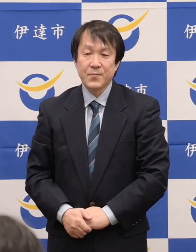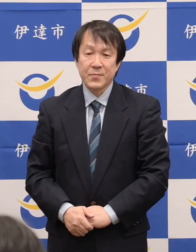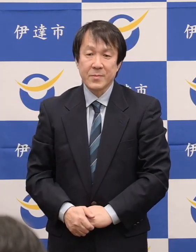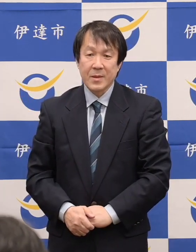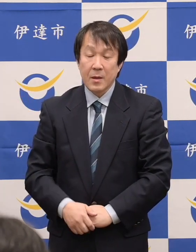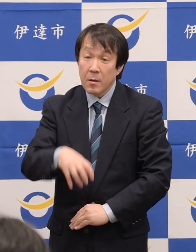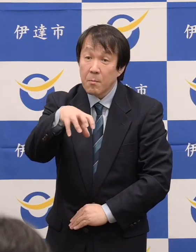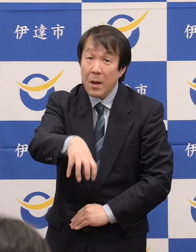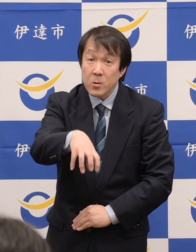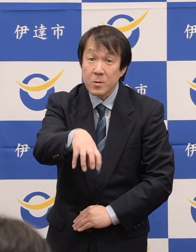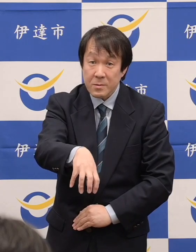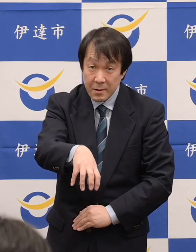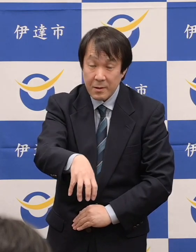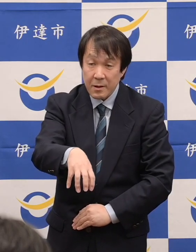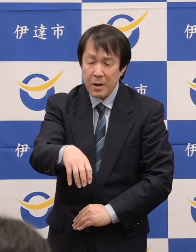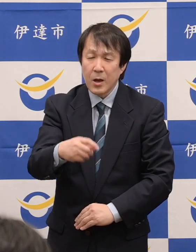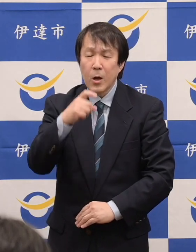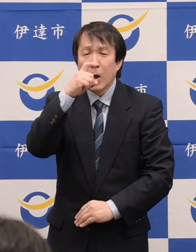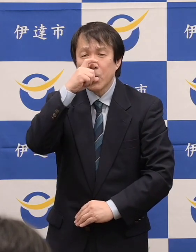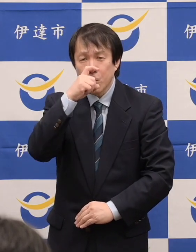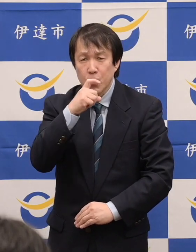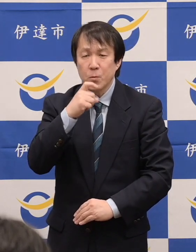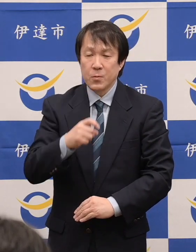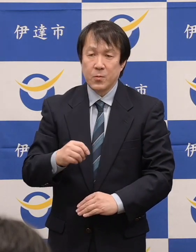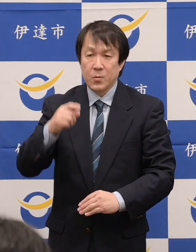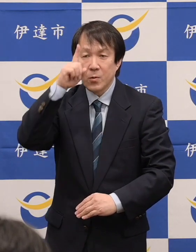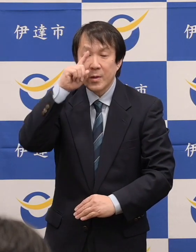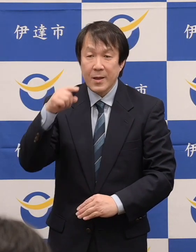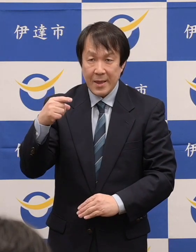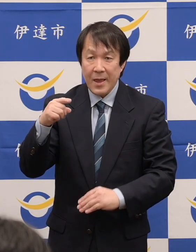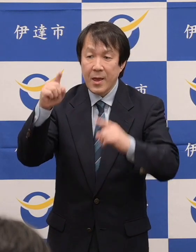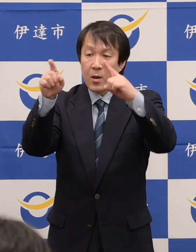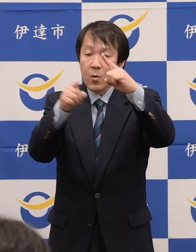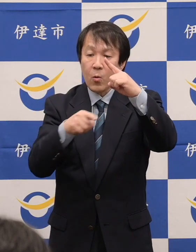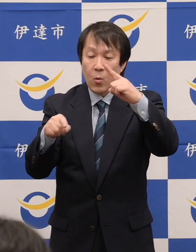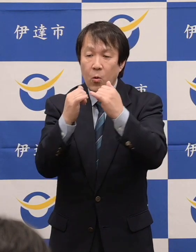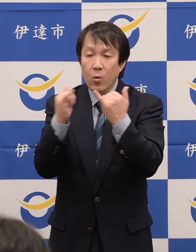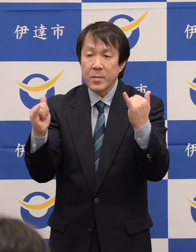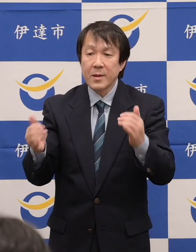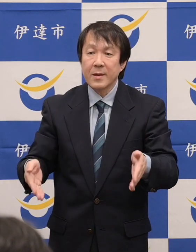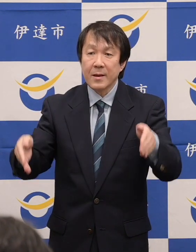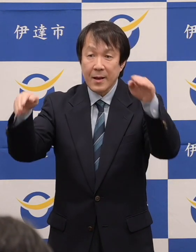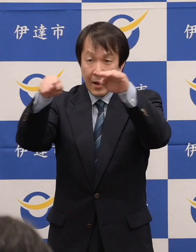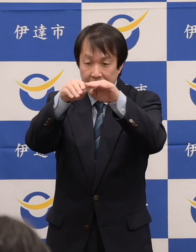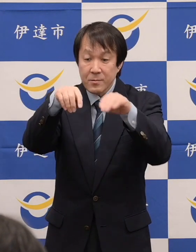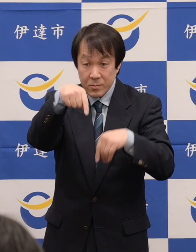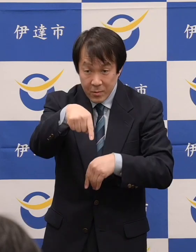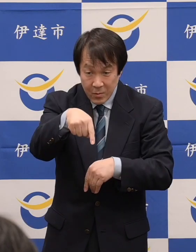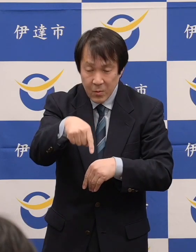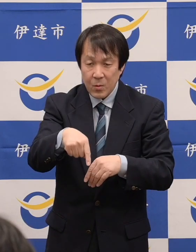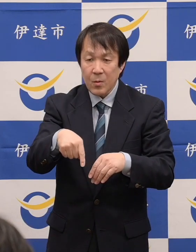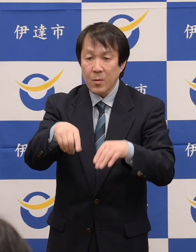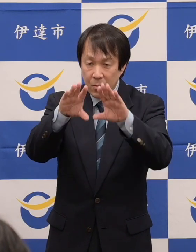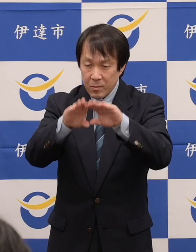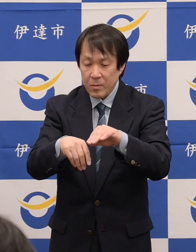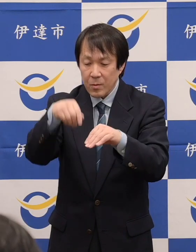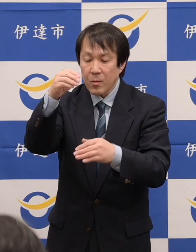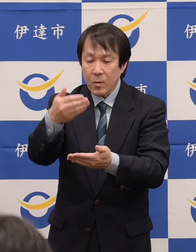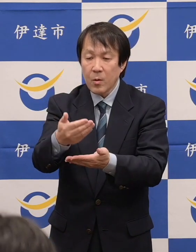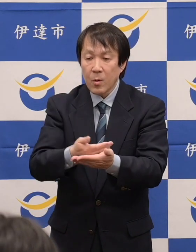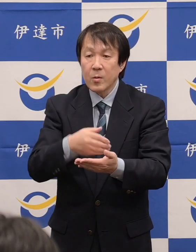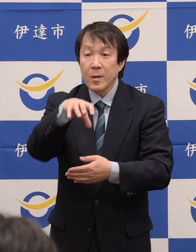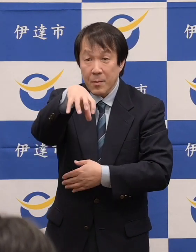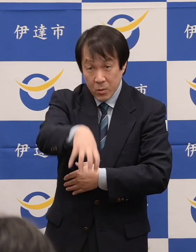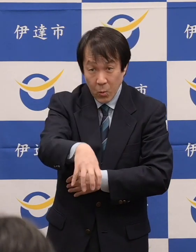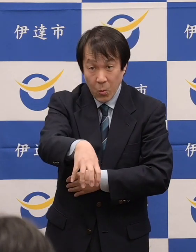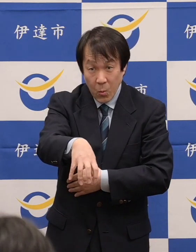所在地ですが、旧伊達公民館の跡地になります。開